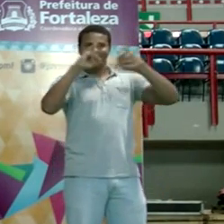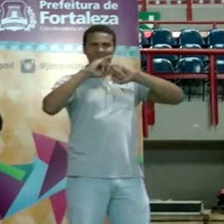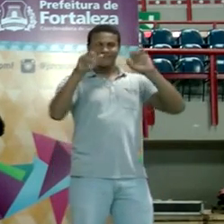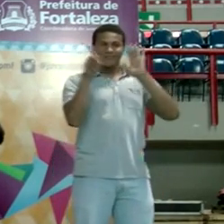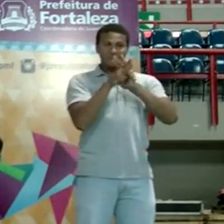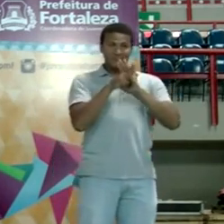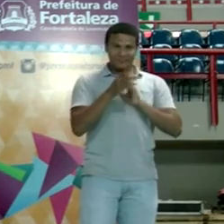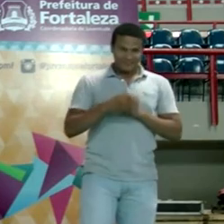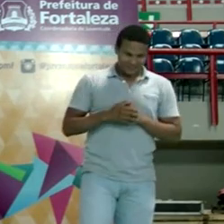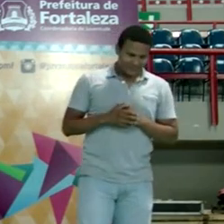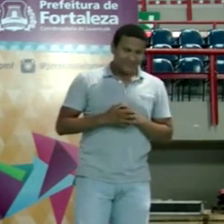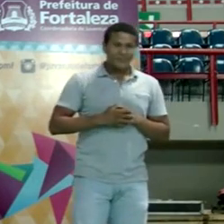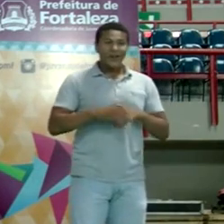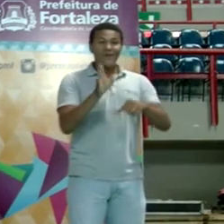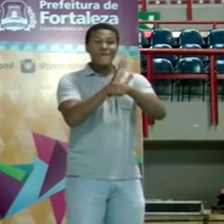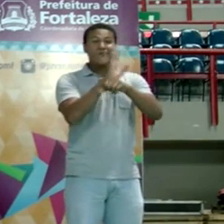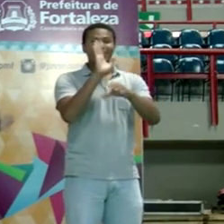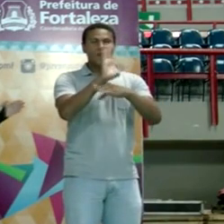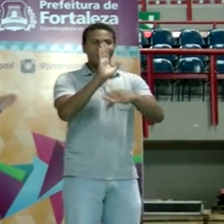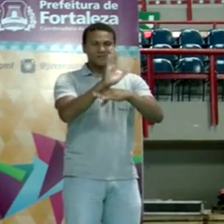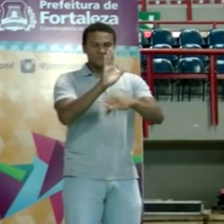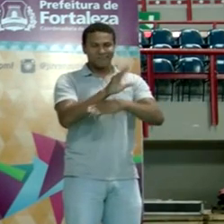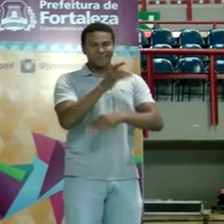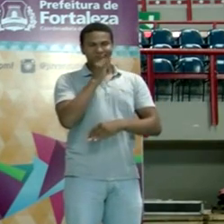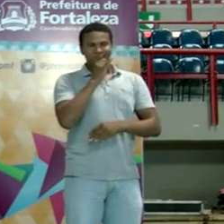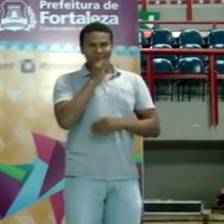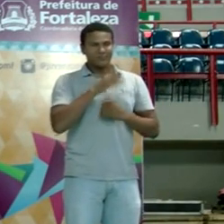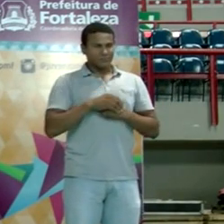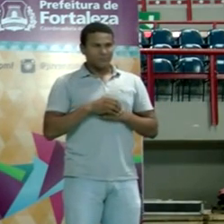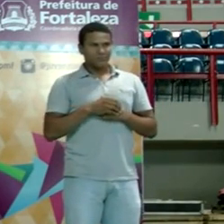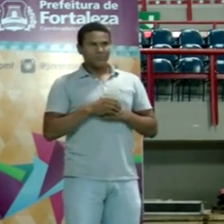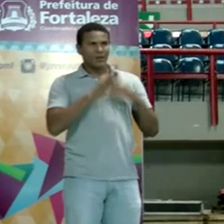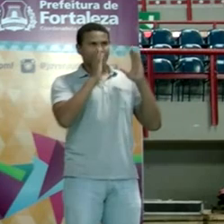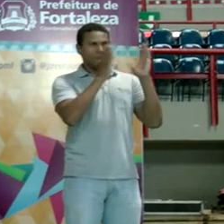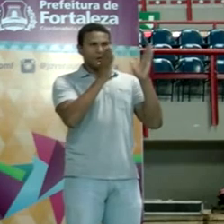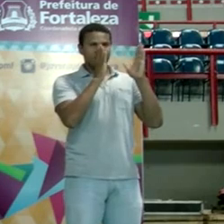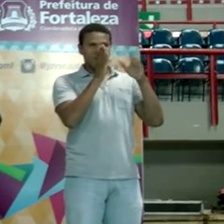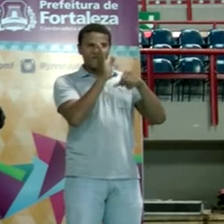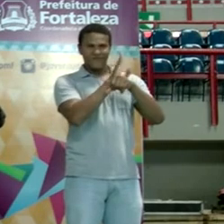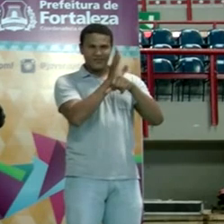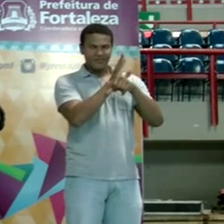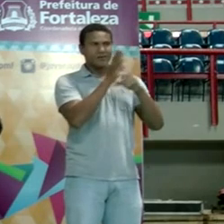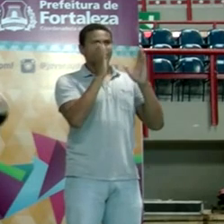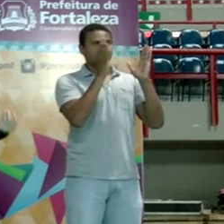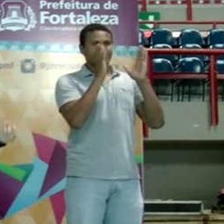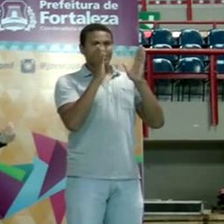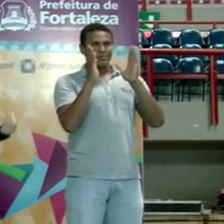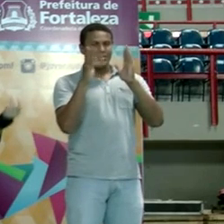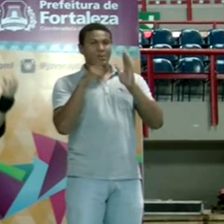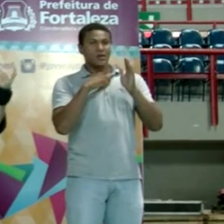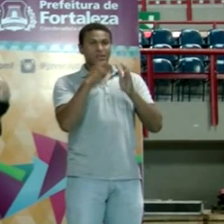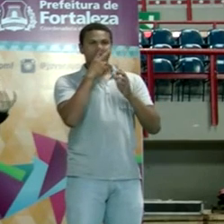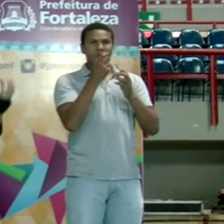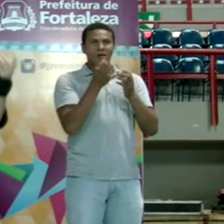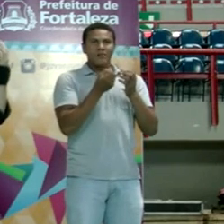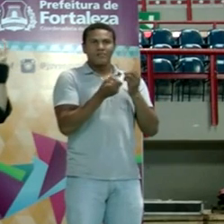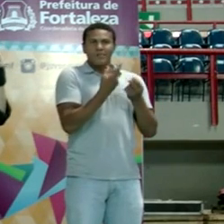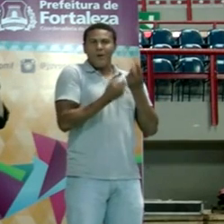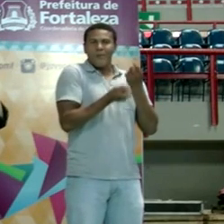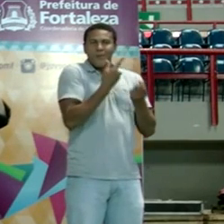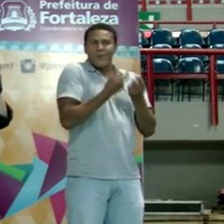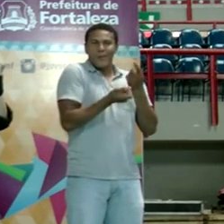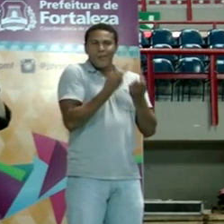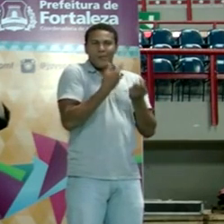hora da sessão da tarde. Aí enquanto ia passando cada partezinha do filme, passava a propaganda que era a pipoca sendo